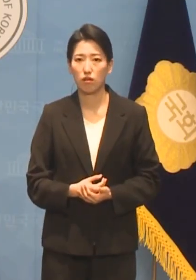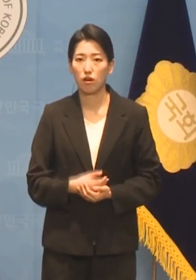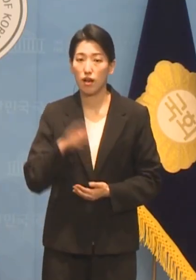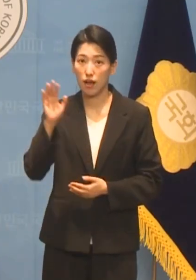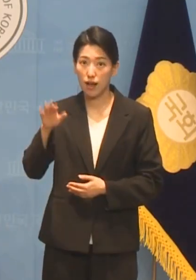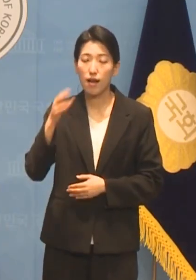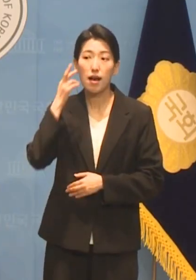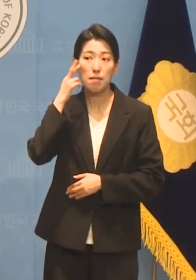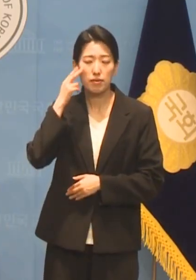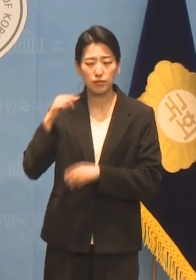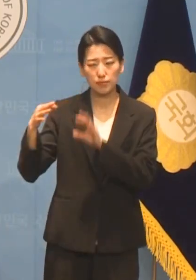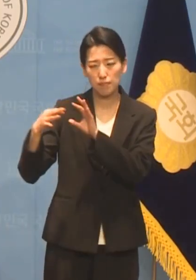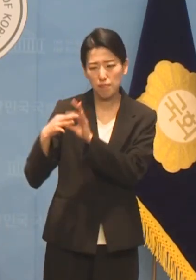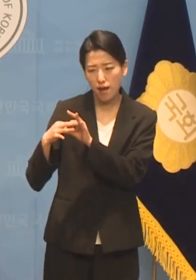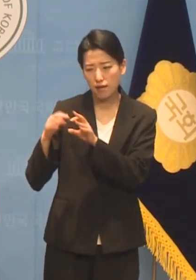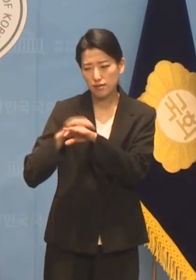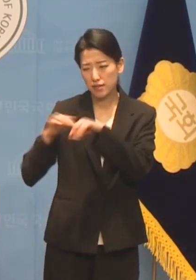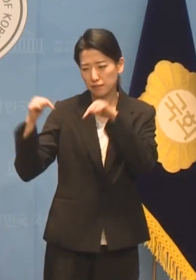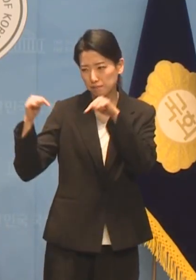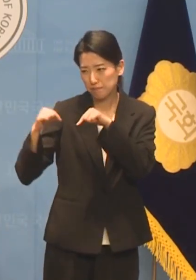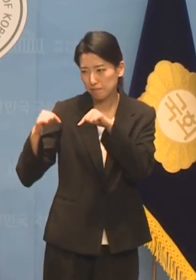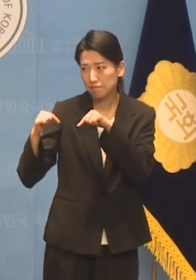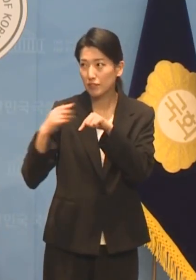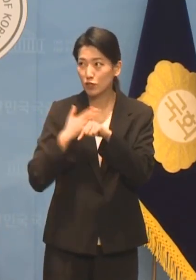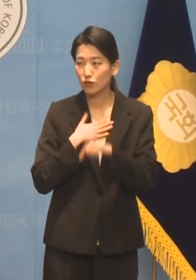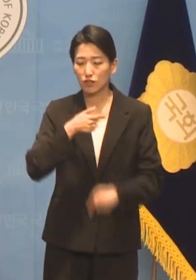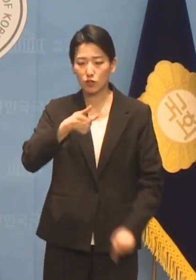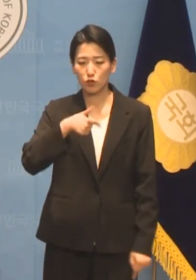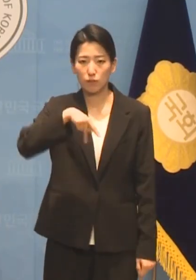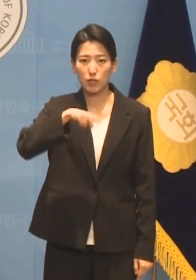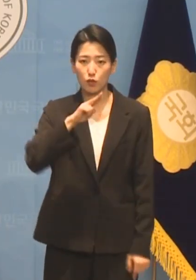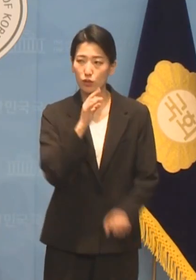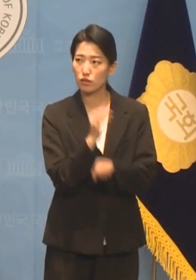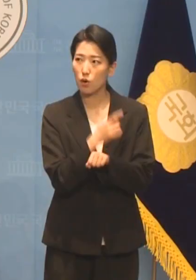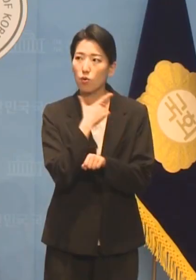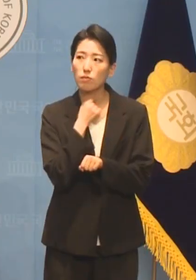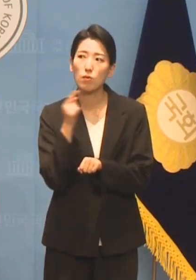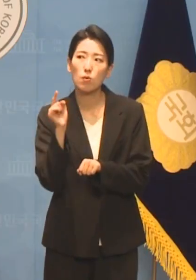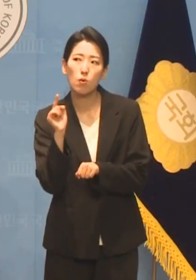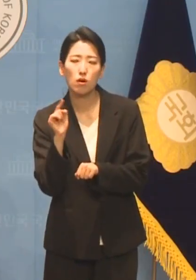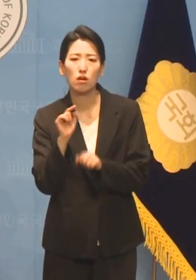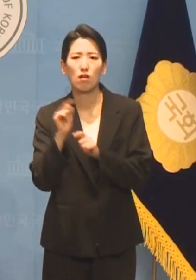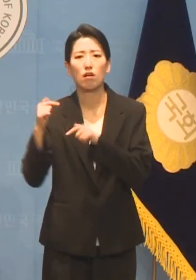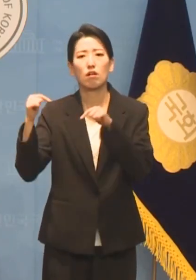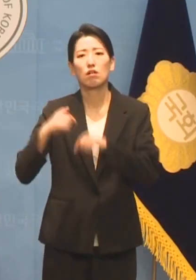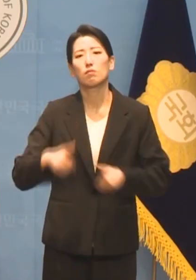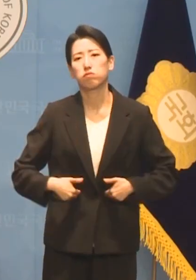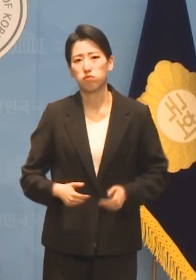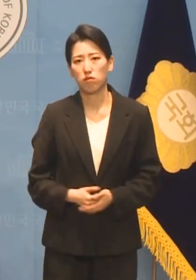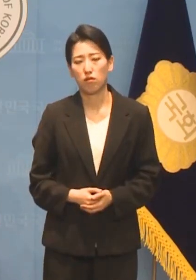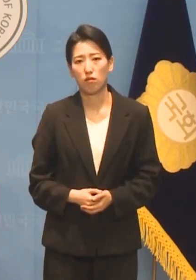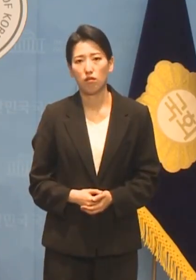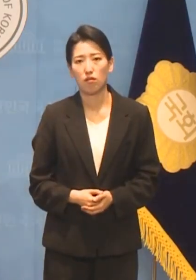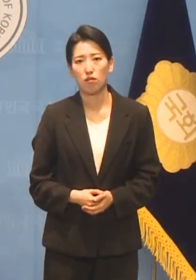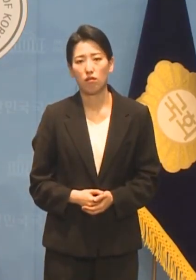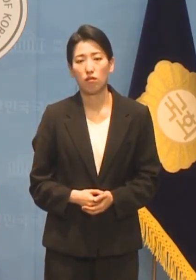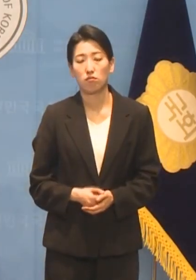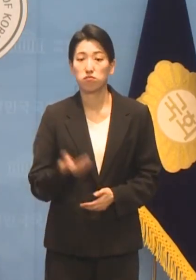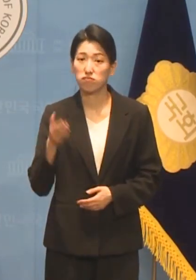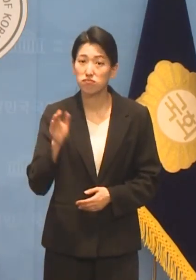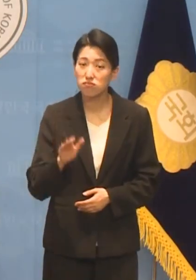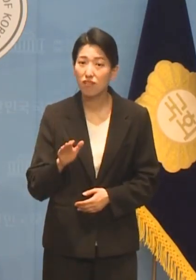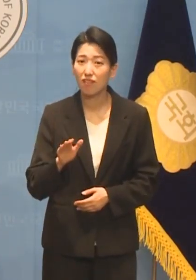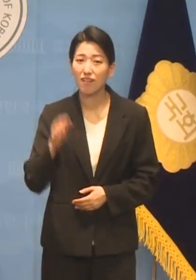없이는 확보 자체가 불투명합니다. 이 후보의 외교 노선에 대한 우려 속에서 이는